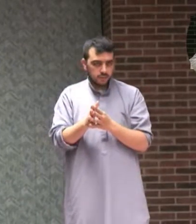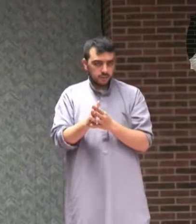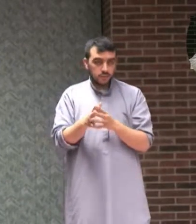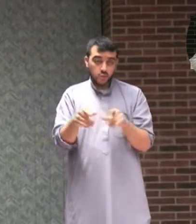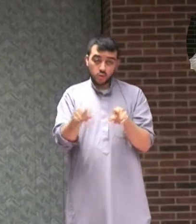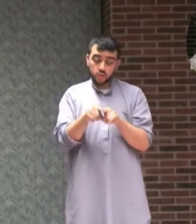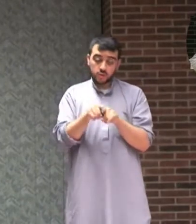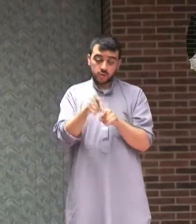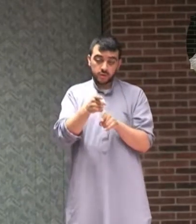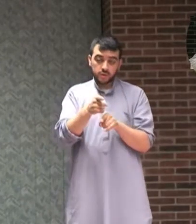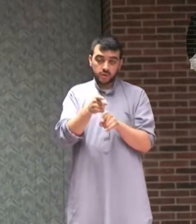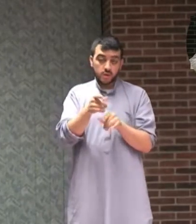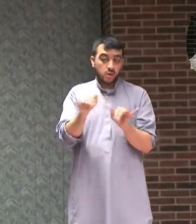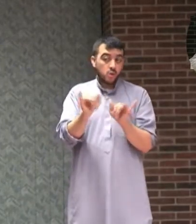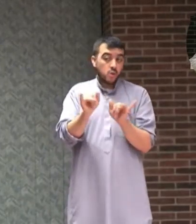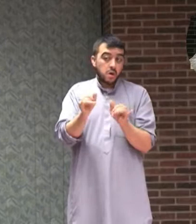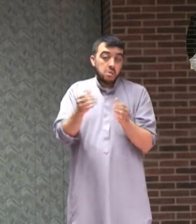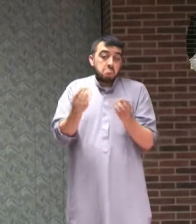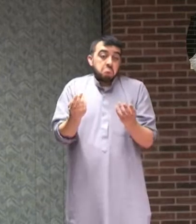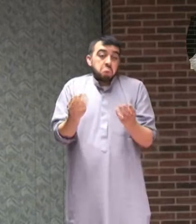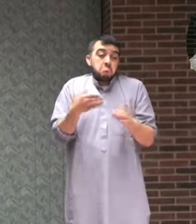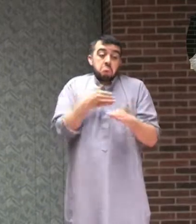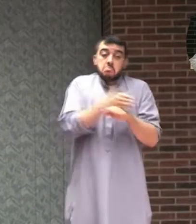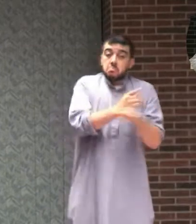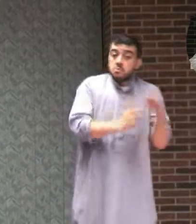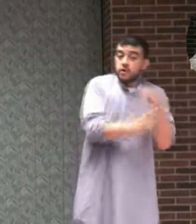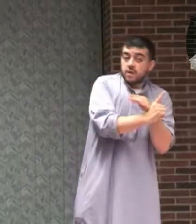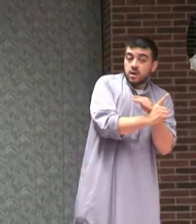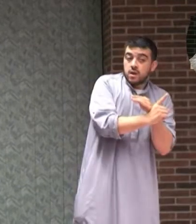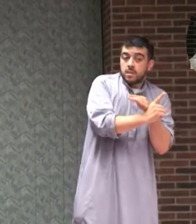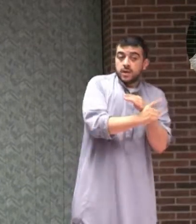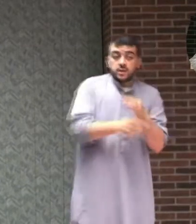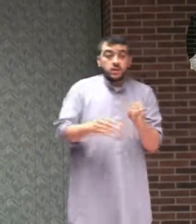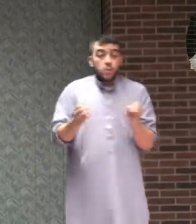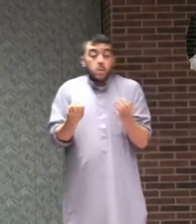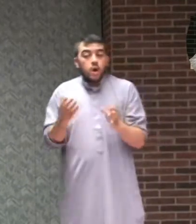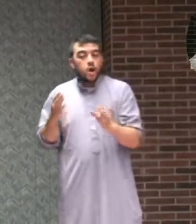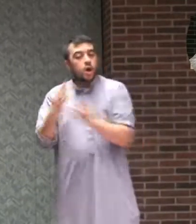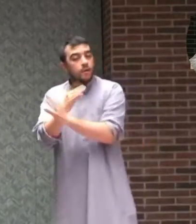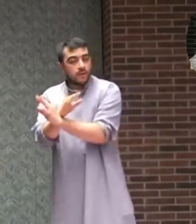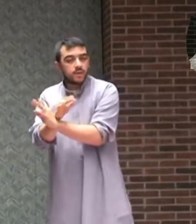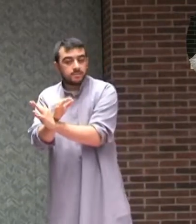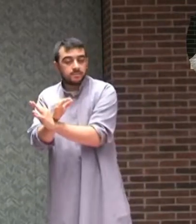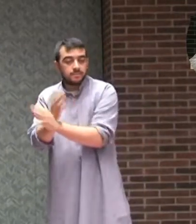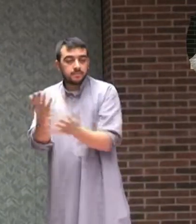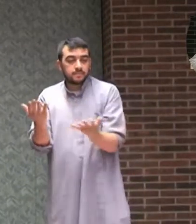Et qu'il sera destiné soit au paradis ou à l'enfer.